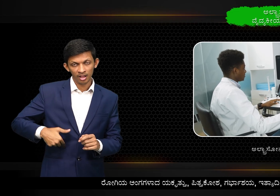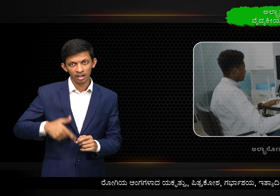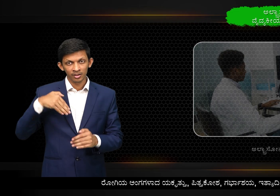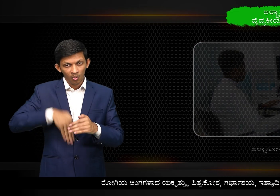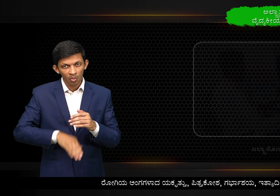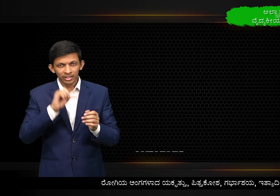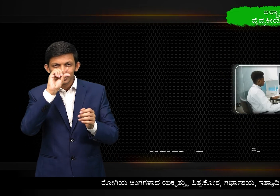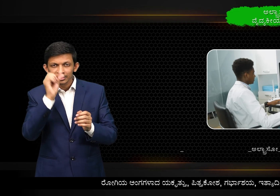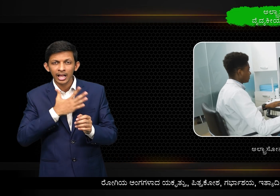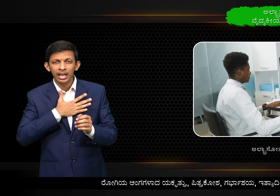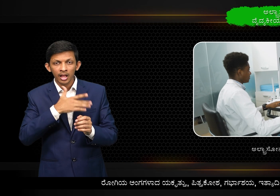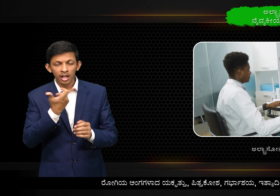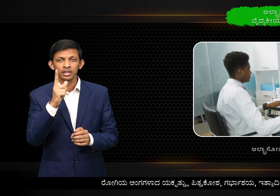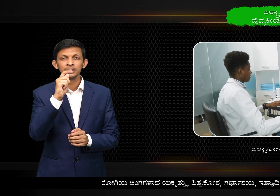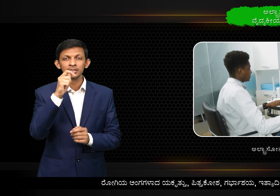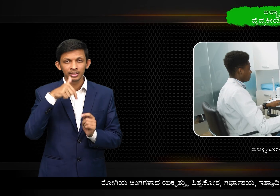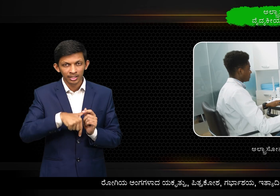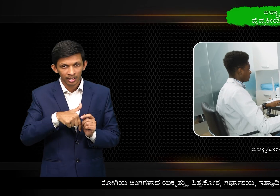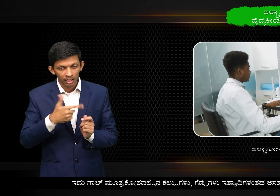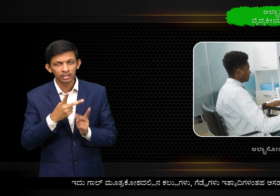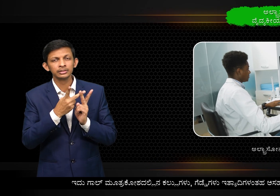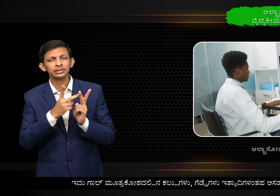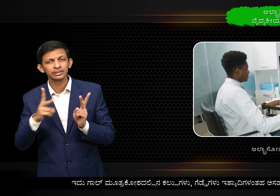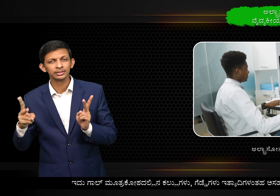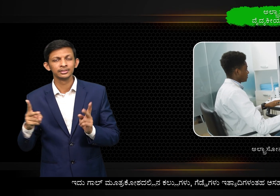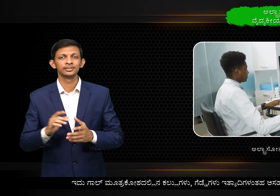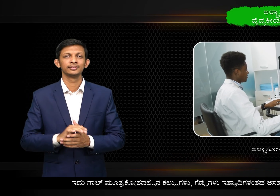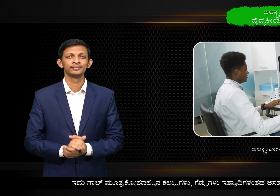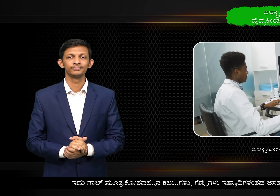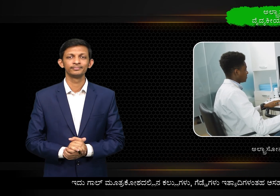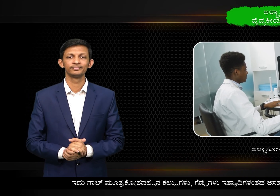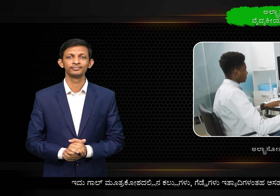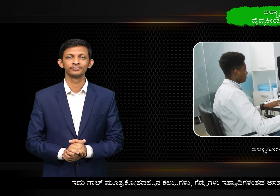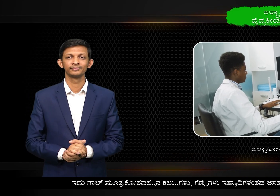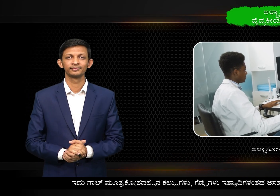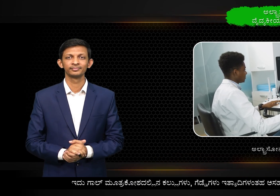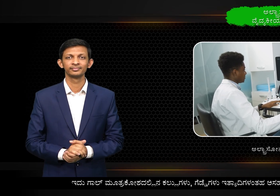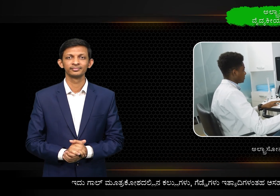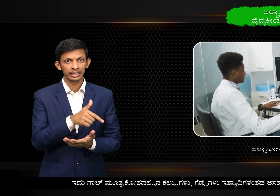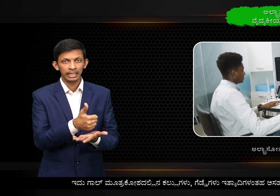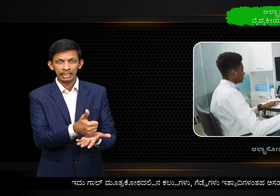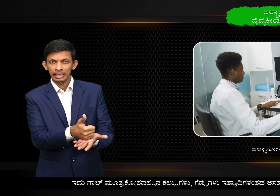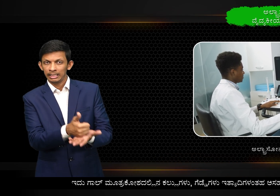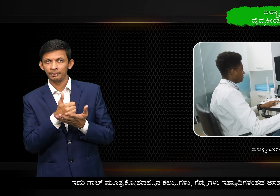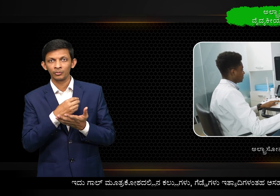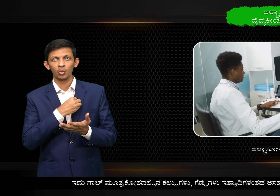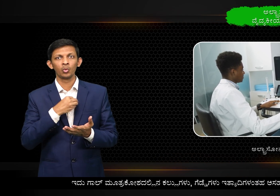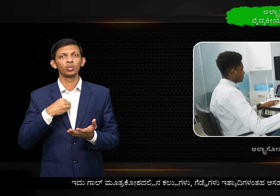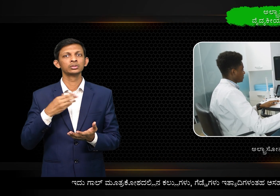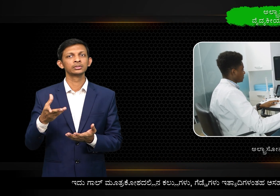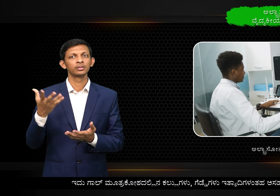ಯಕೃತ್ತು, ಪಿತ್ತಕೋಶ, ಗರ್ಭಾಶಯ ಇತ್ಯಾದಿ, ಇದು ಗಾಲ್ ಮೂತ್ರಕೋಶದಲ್ಲಿನ ಕಲ್ಲುಗಳು,